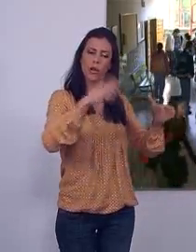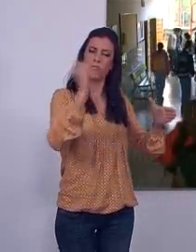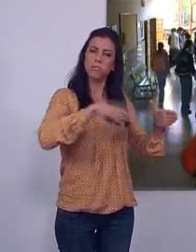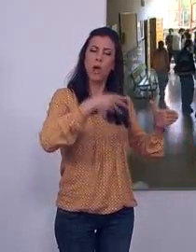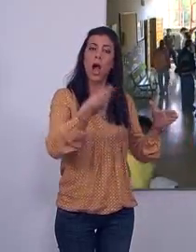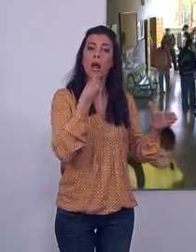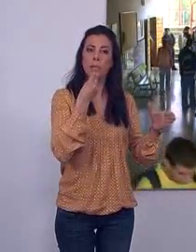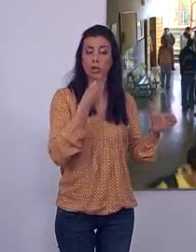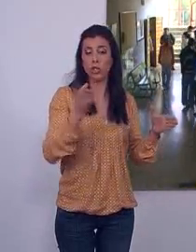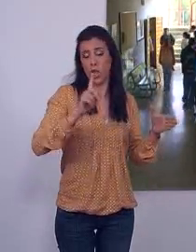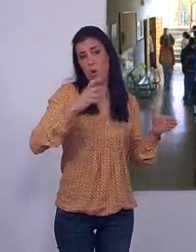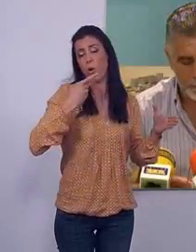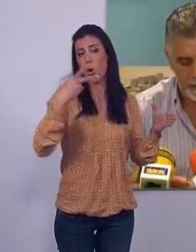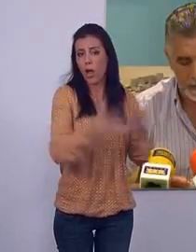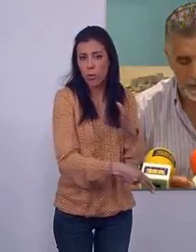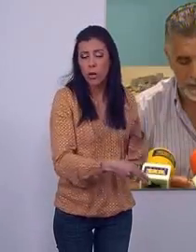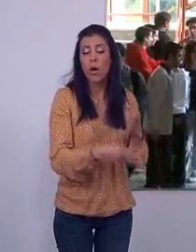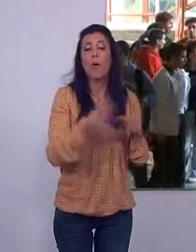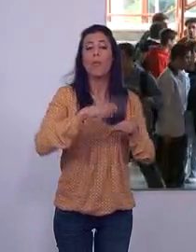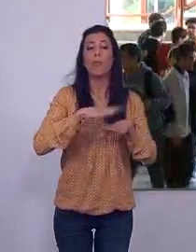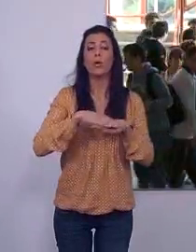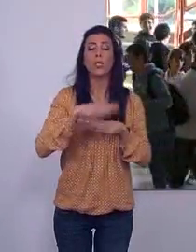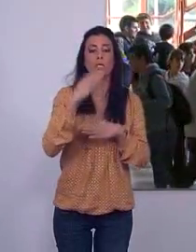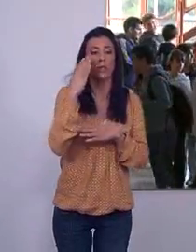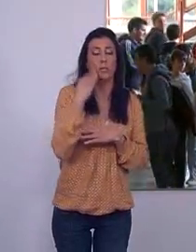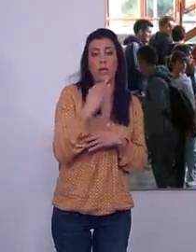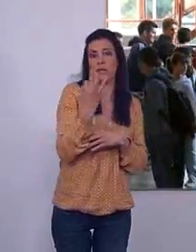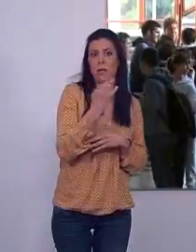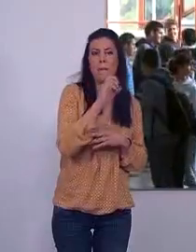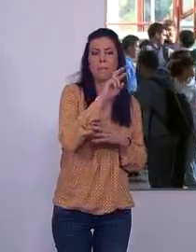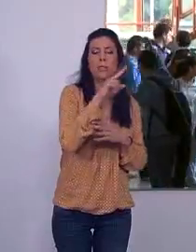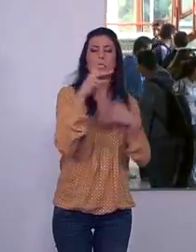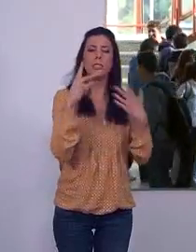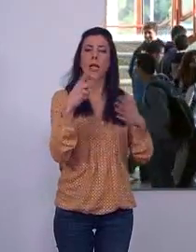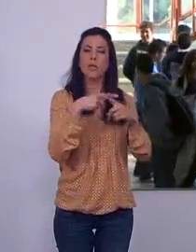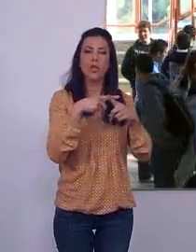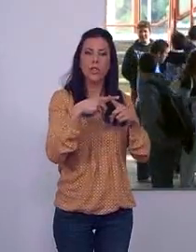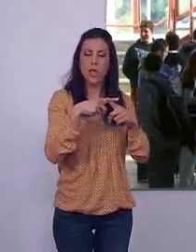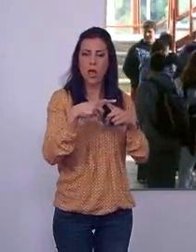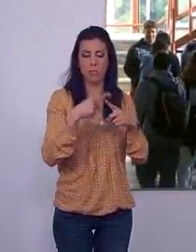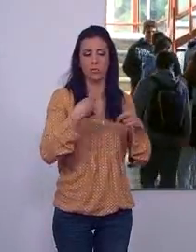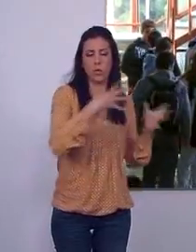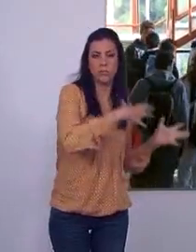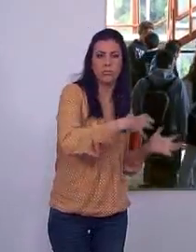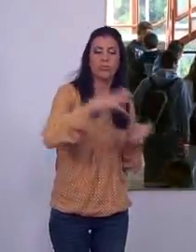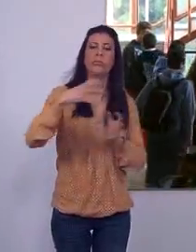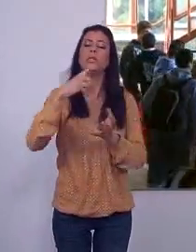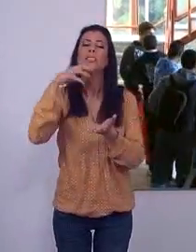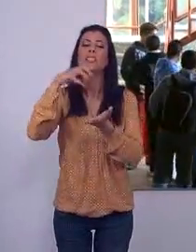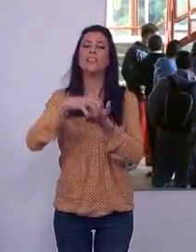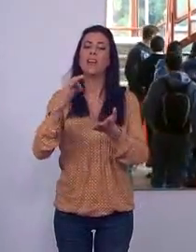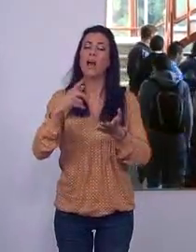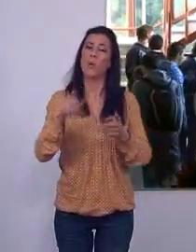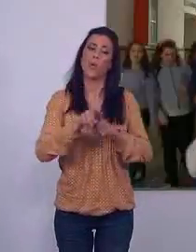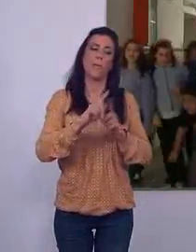contenedores todo tipo de alimentos no perecederos que el día 27 al mediodía serán recogidos por una